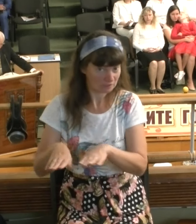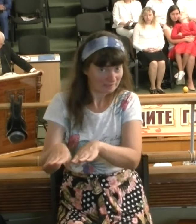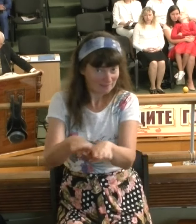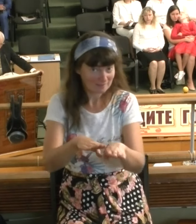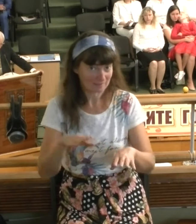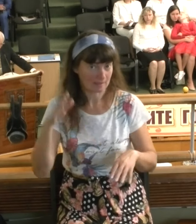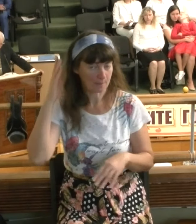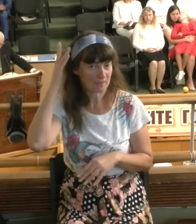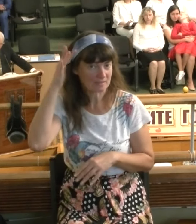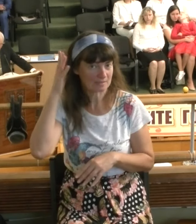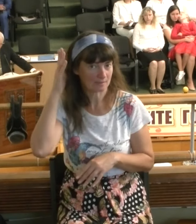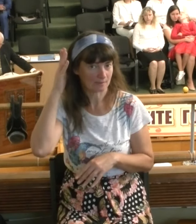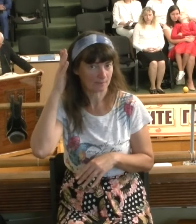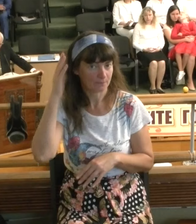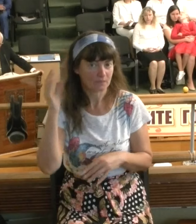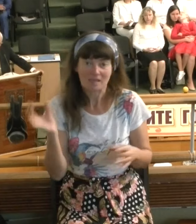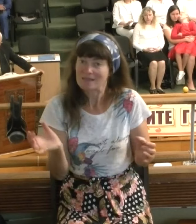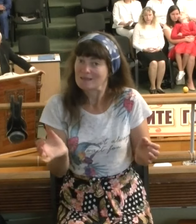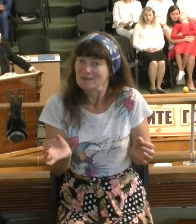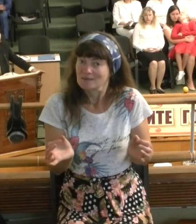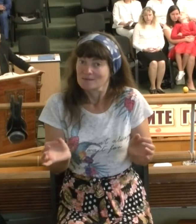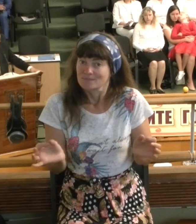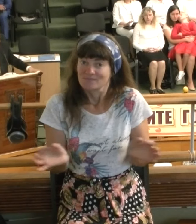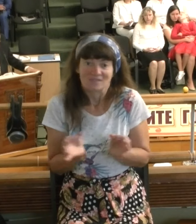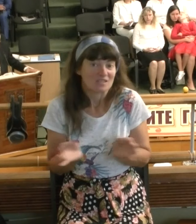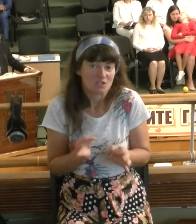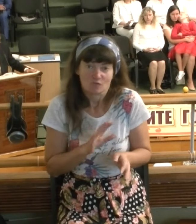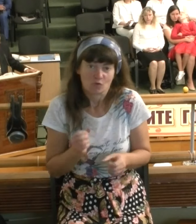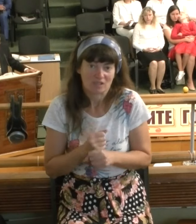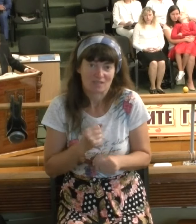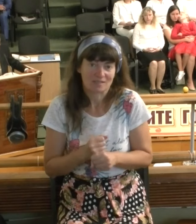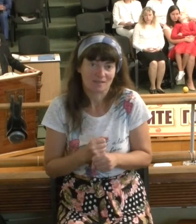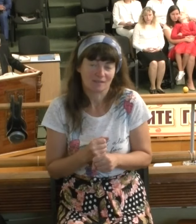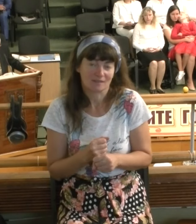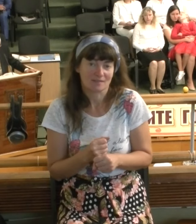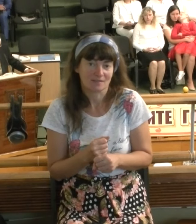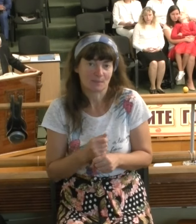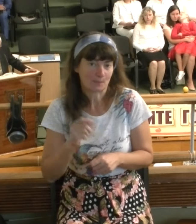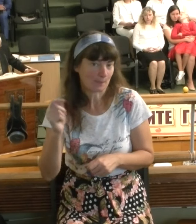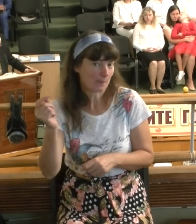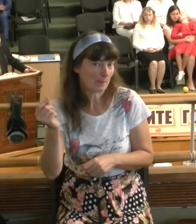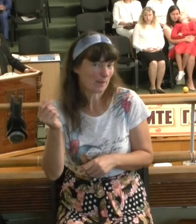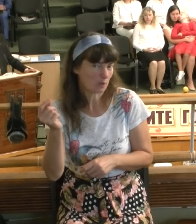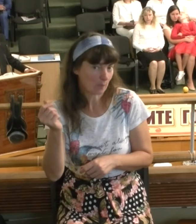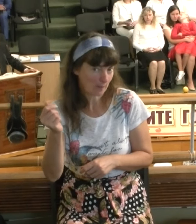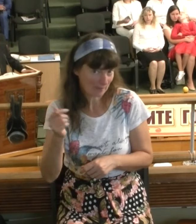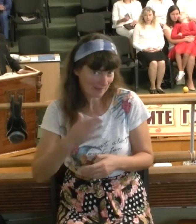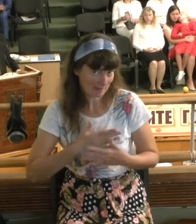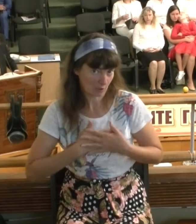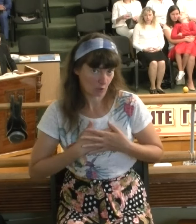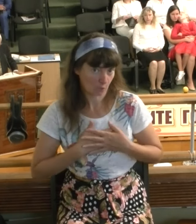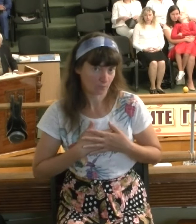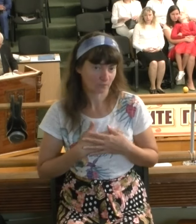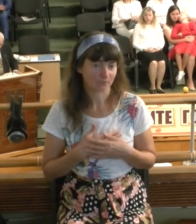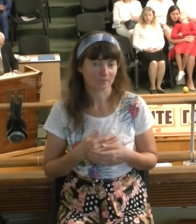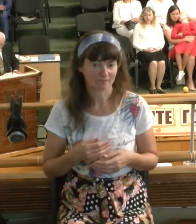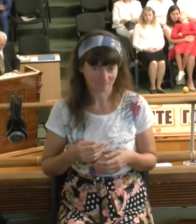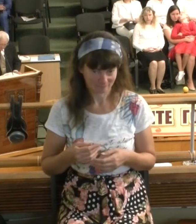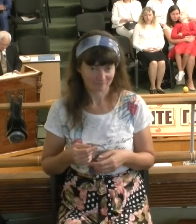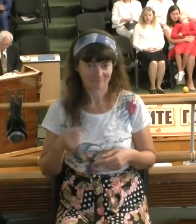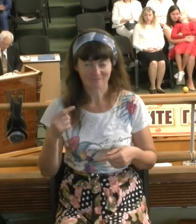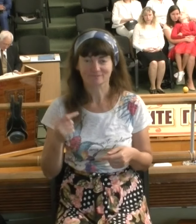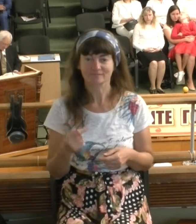единомысленны. Ничего не делайте по любопрению или по тщеславию, но по